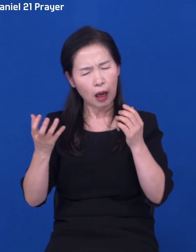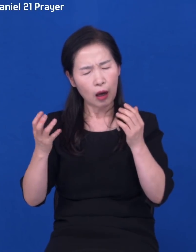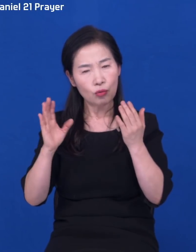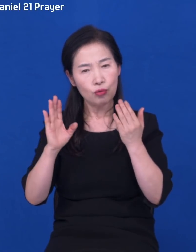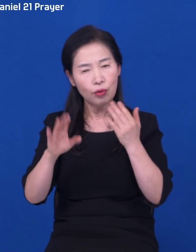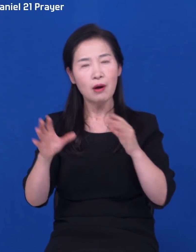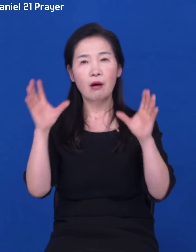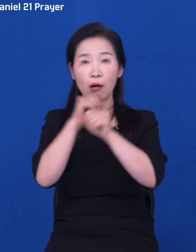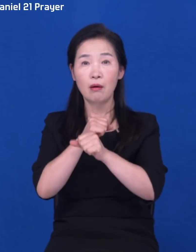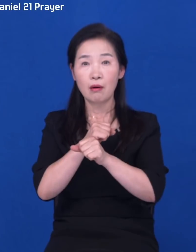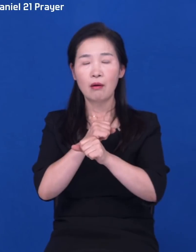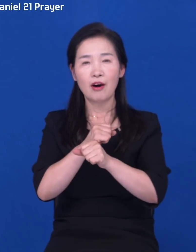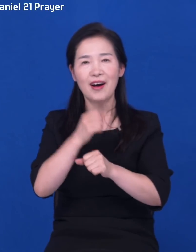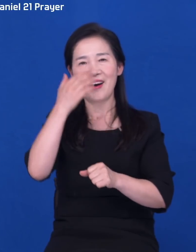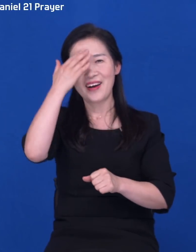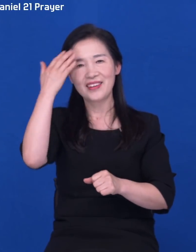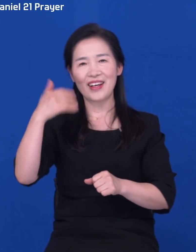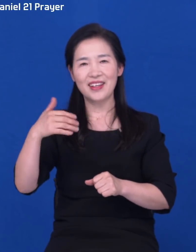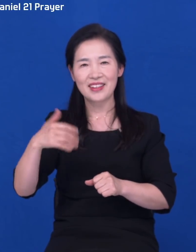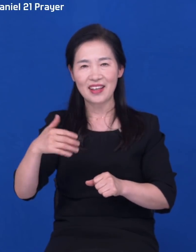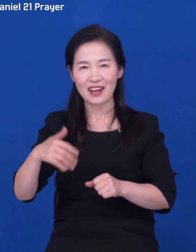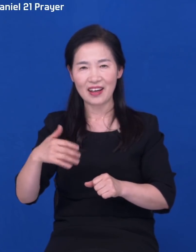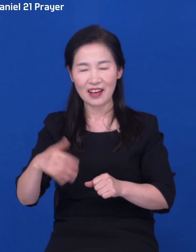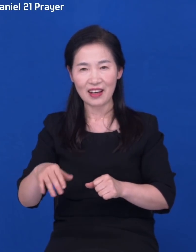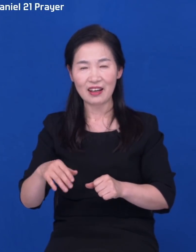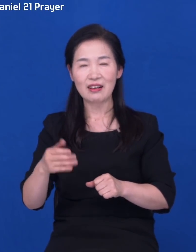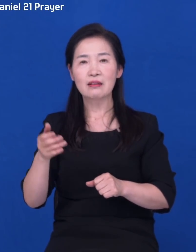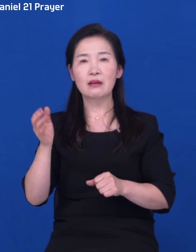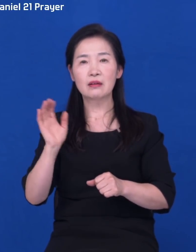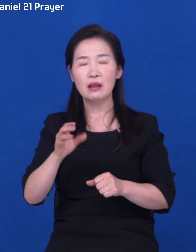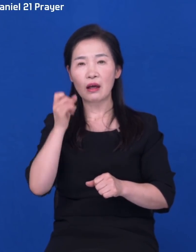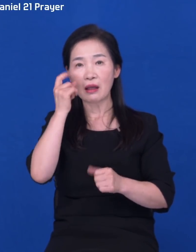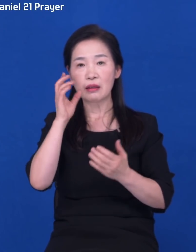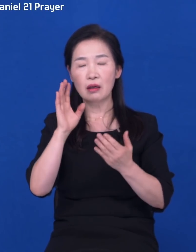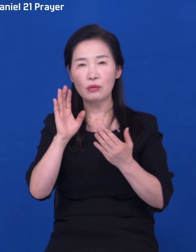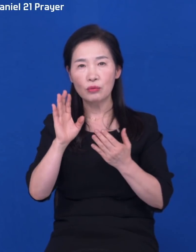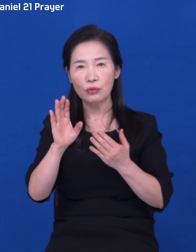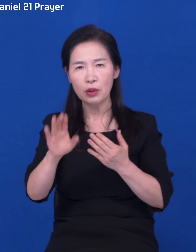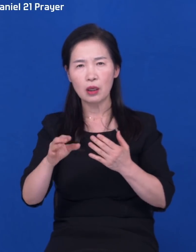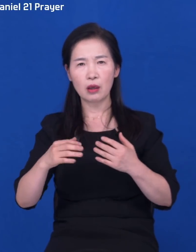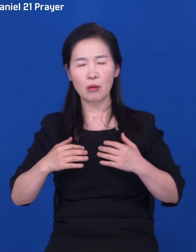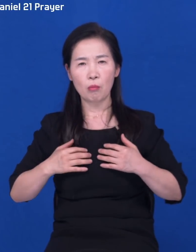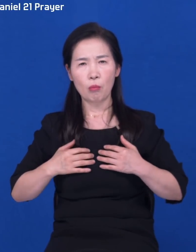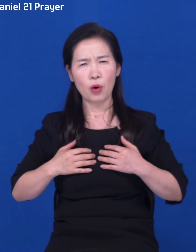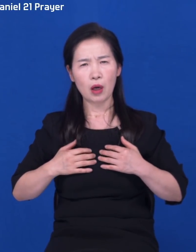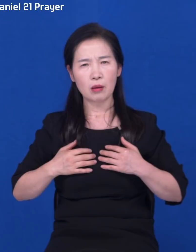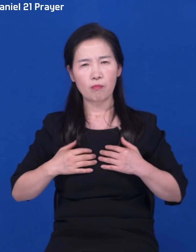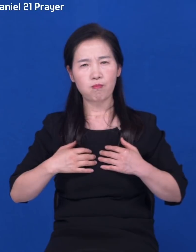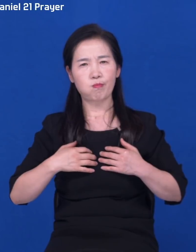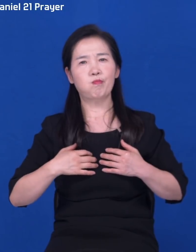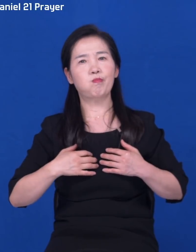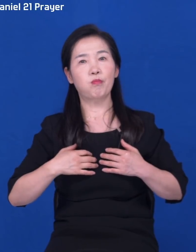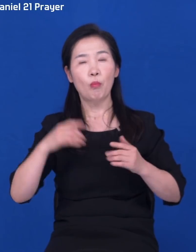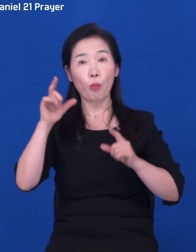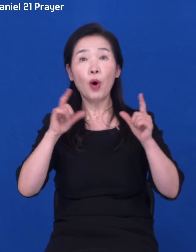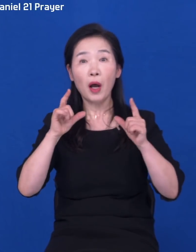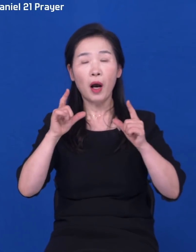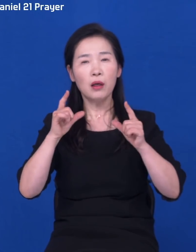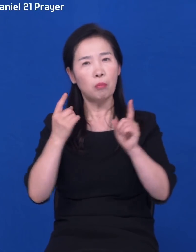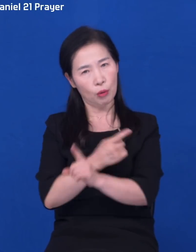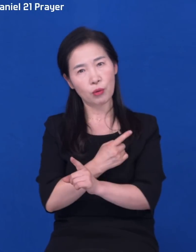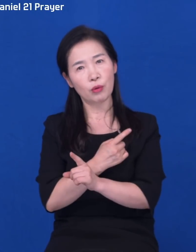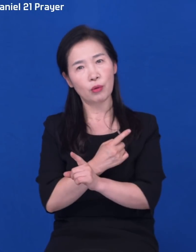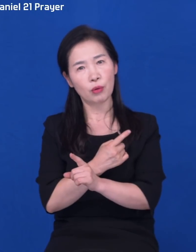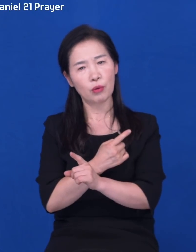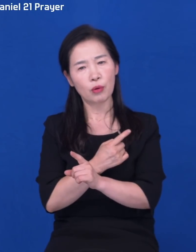다행이다 했는데 그 1달 뒤에부터 일어난 일은 제 가슴의 모양이 변화가 이미 되어 있었어요.